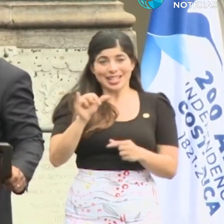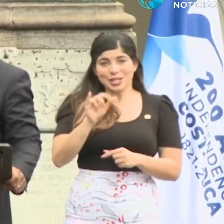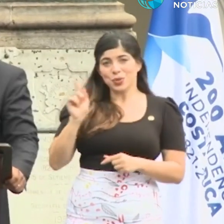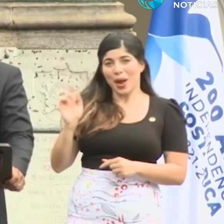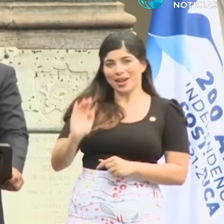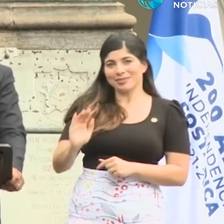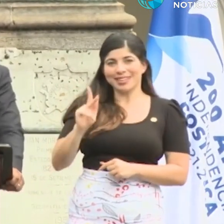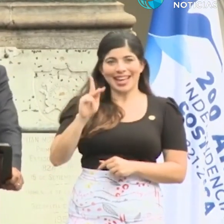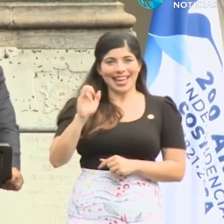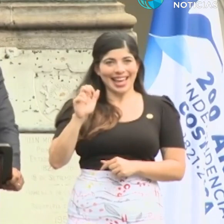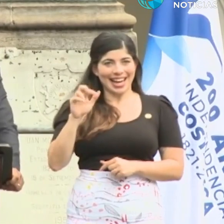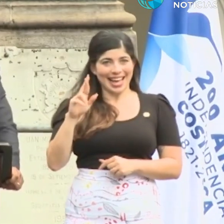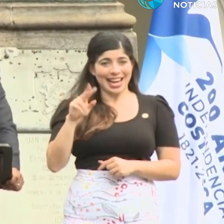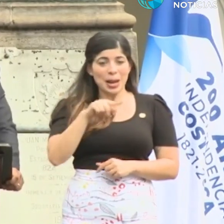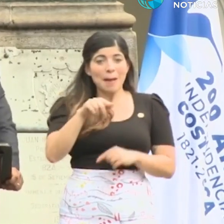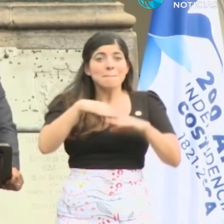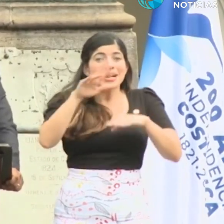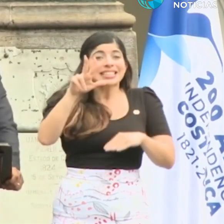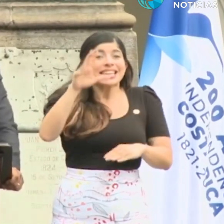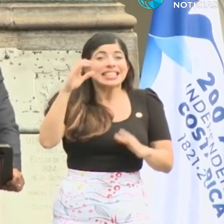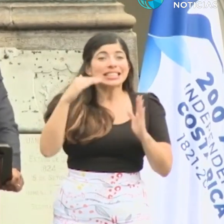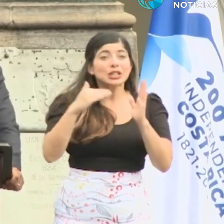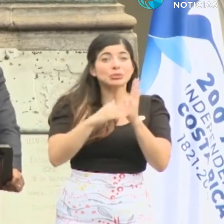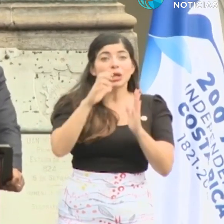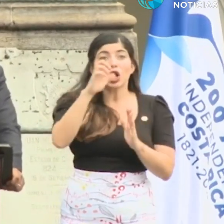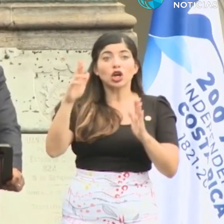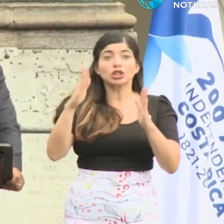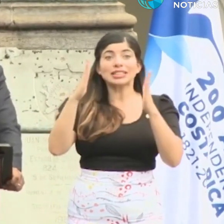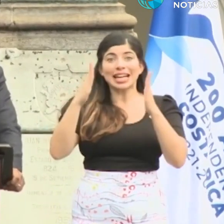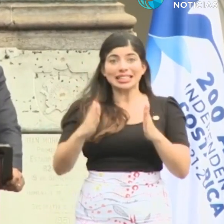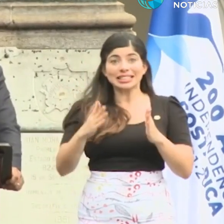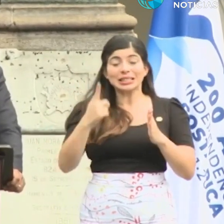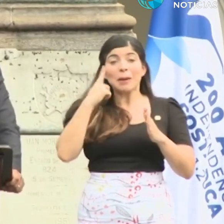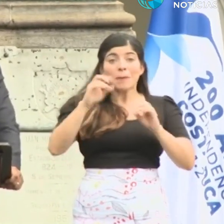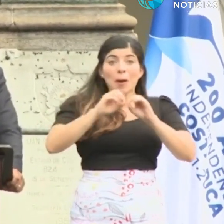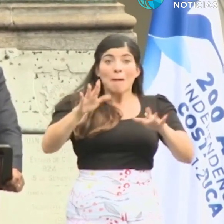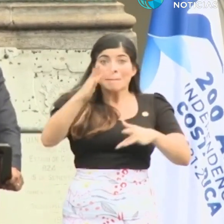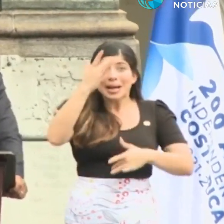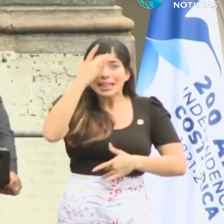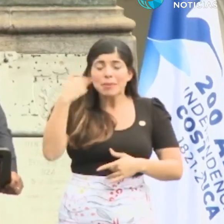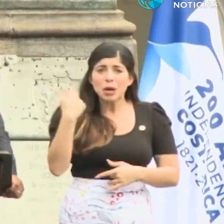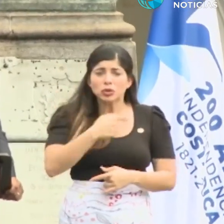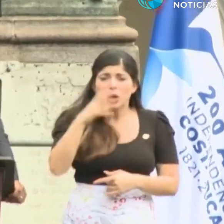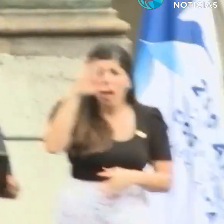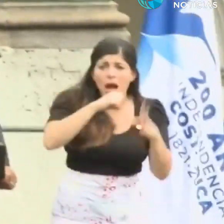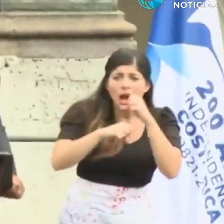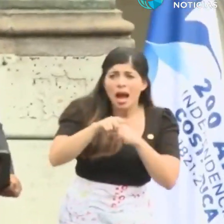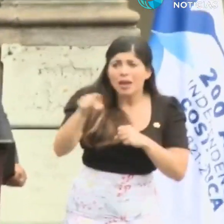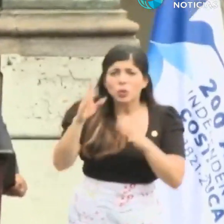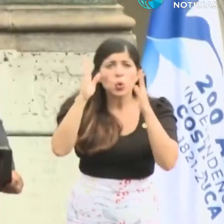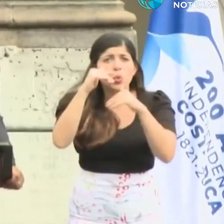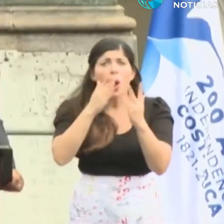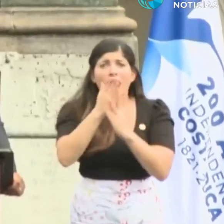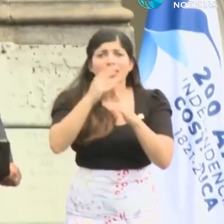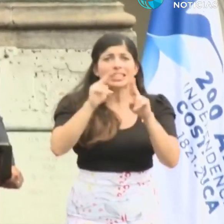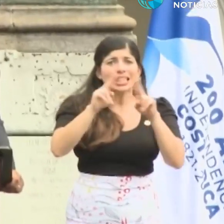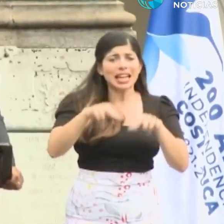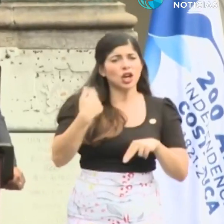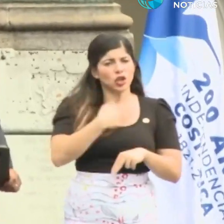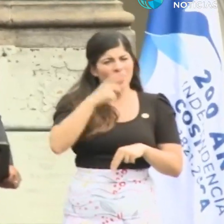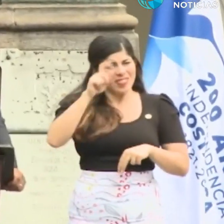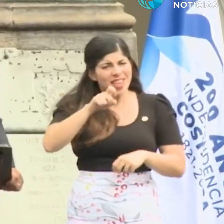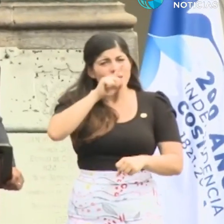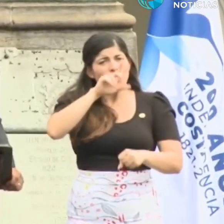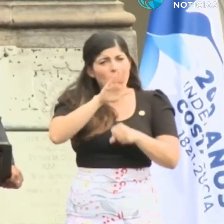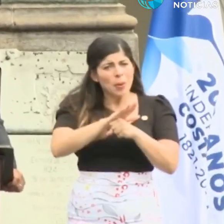Keyler, esos más de 300,000 costarricenses que por la pandemia identificamos que no tienen ese acceso, hoy nos tenemos que comprometer